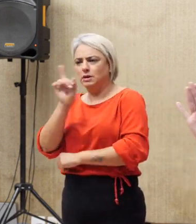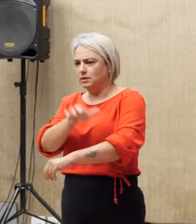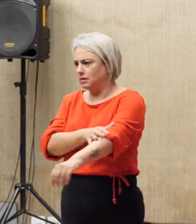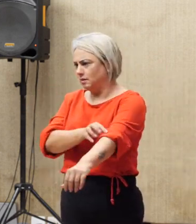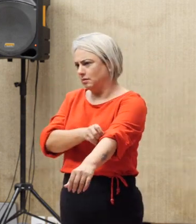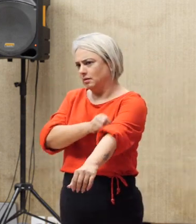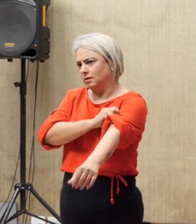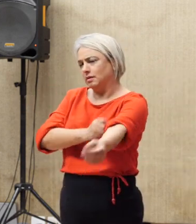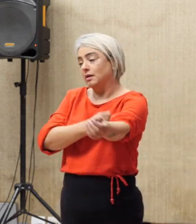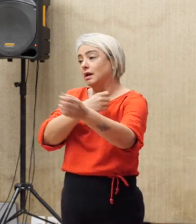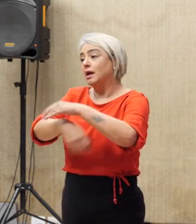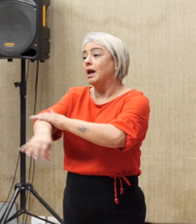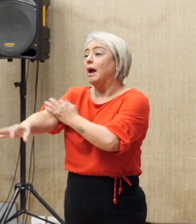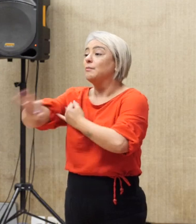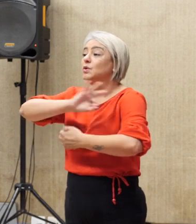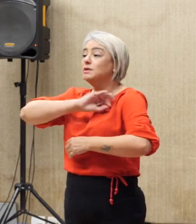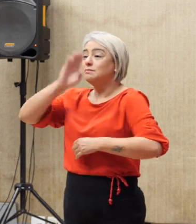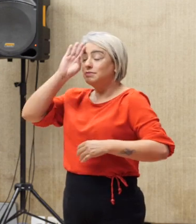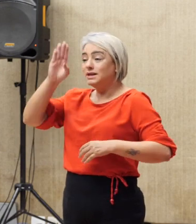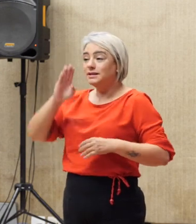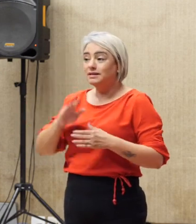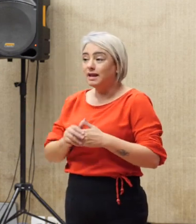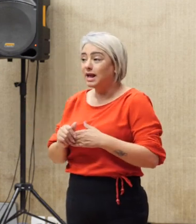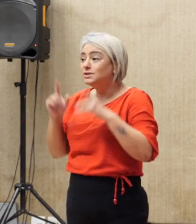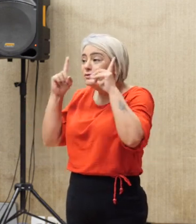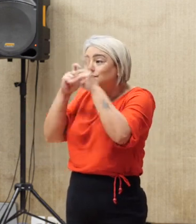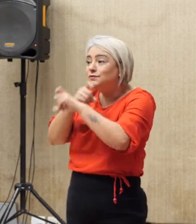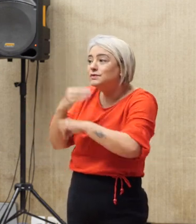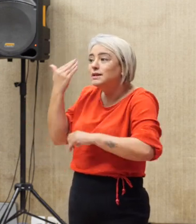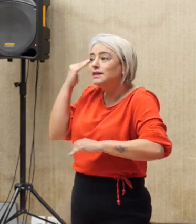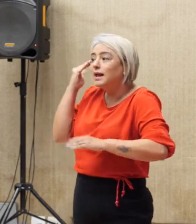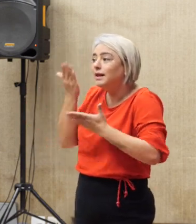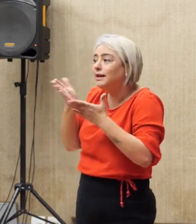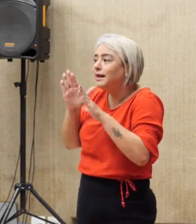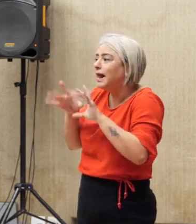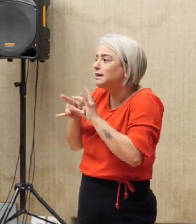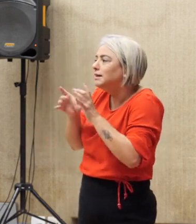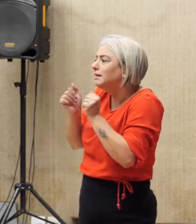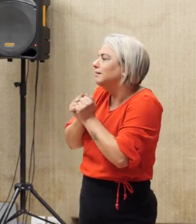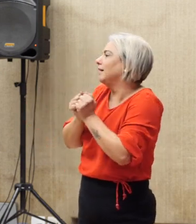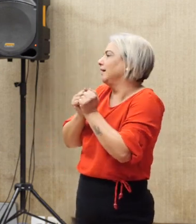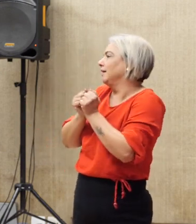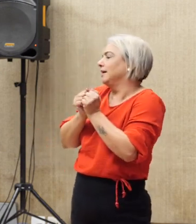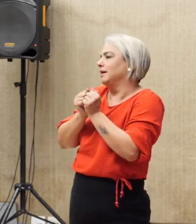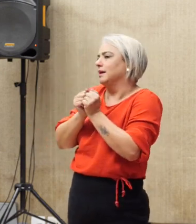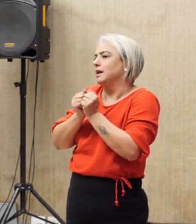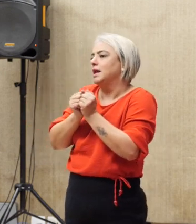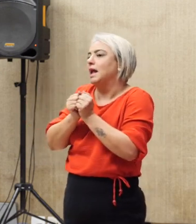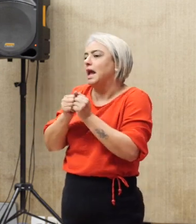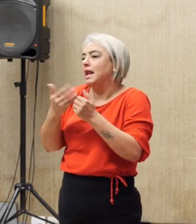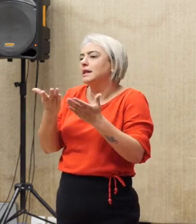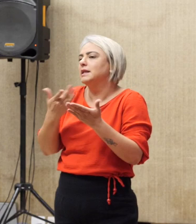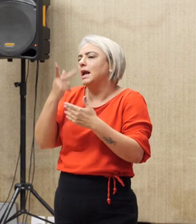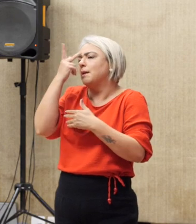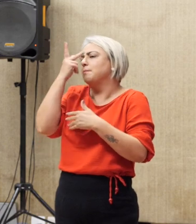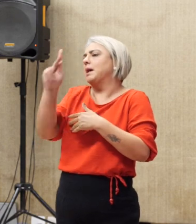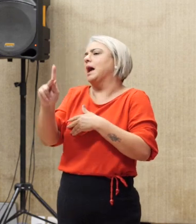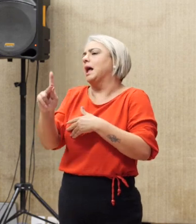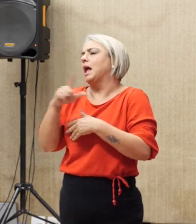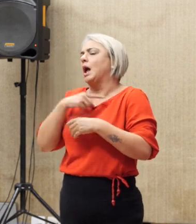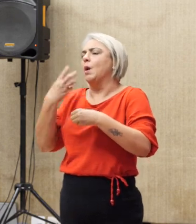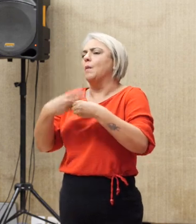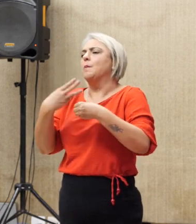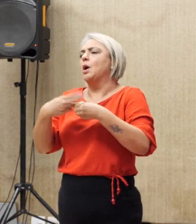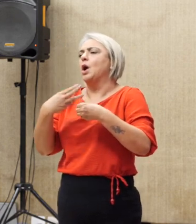Tá? A polícia militar, é muito difícil ela integrar com, ela integra para. Ela, muitas vezes, quer que